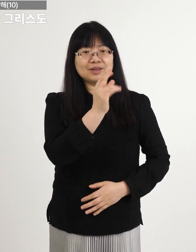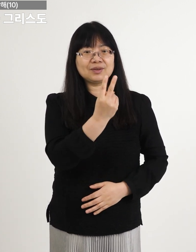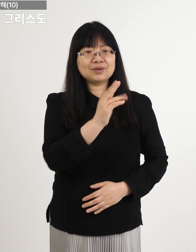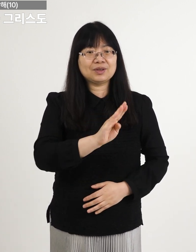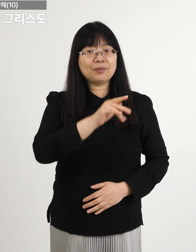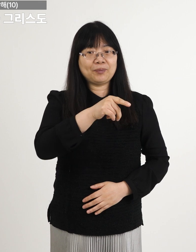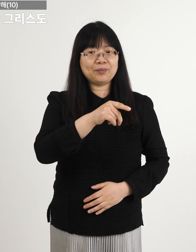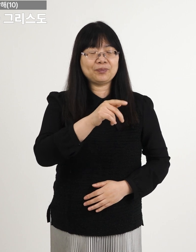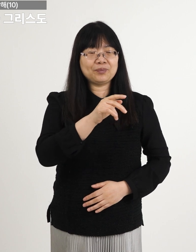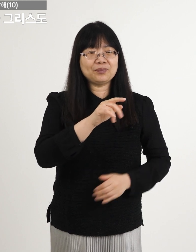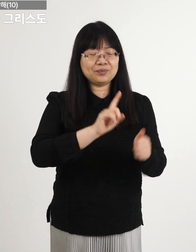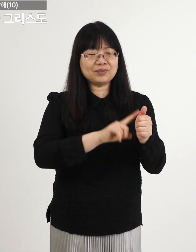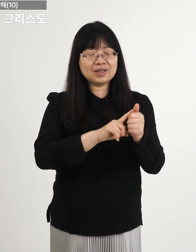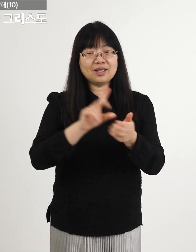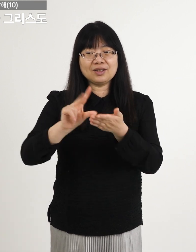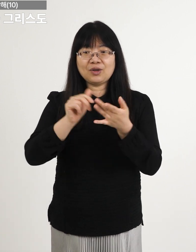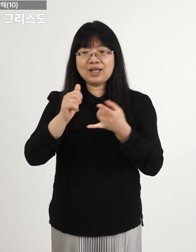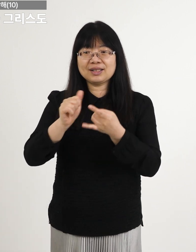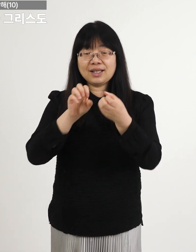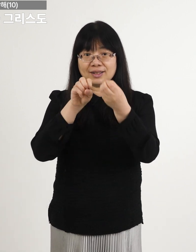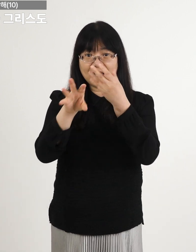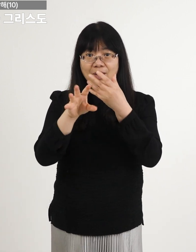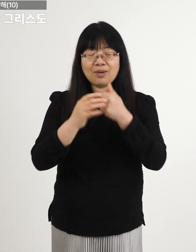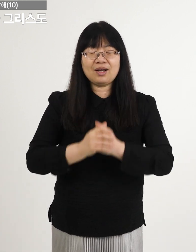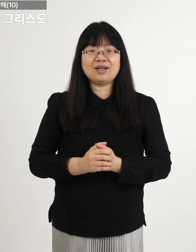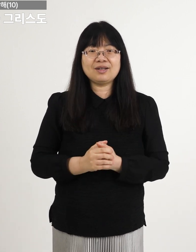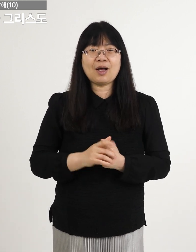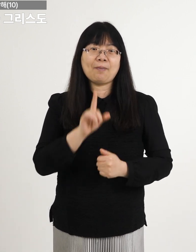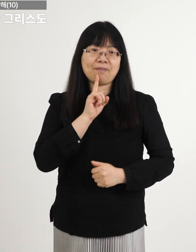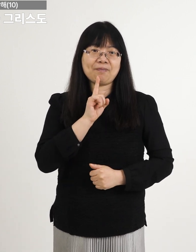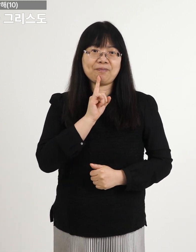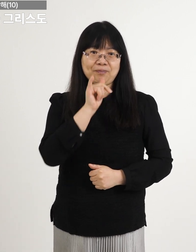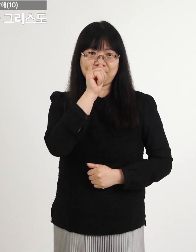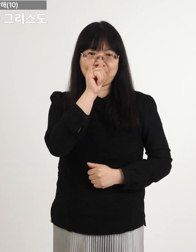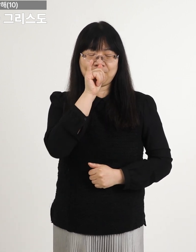욥이 여호와께 대답하여 이르되,